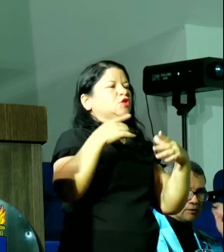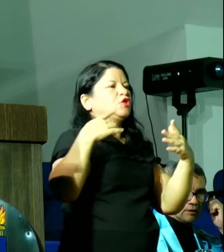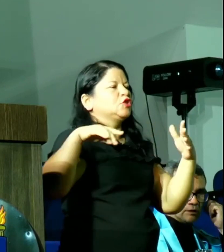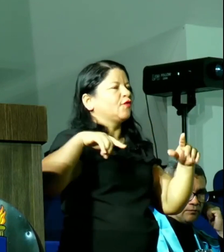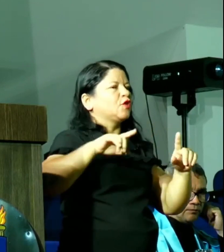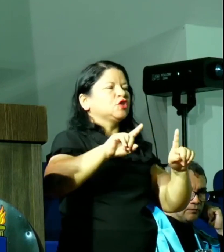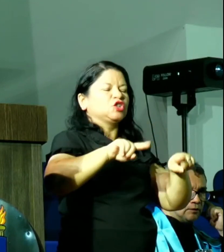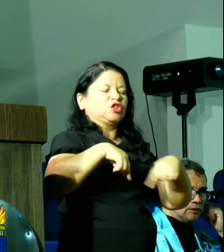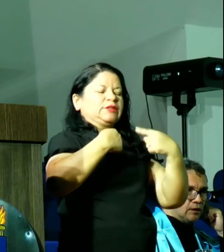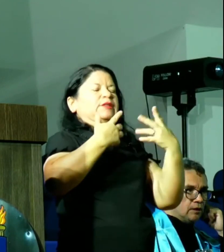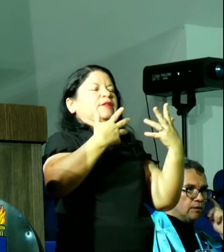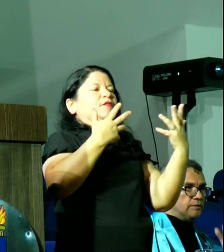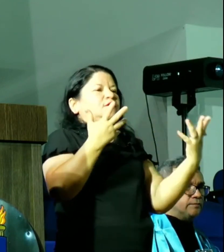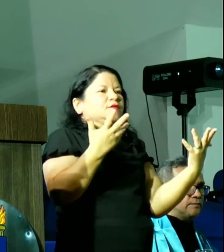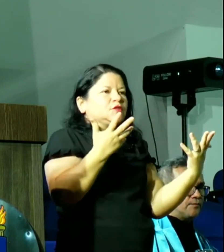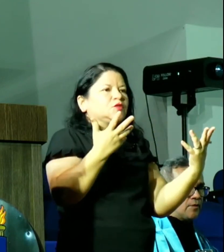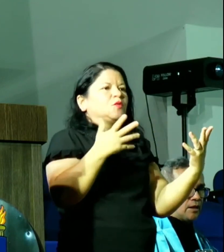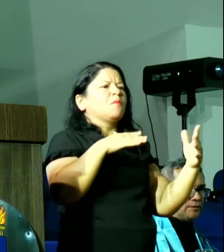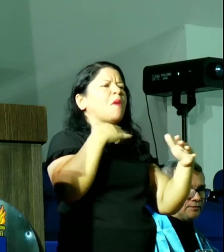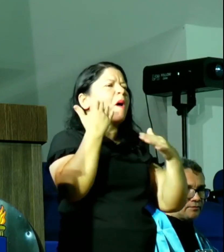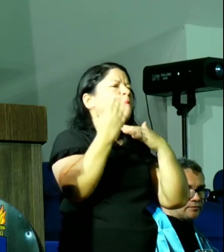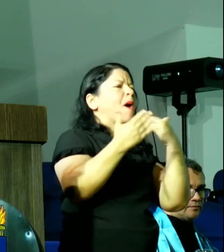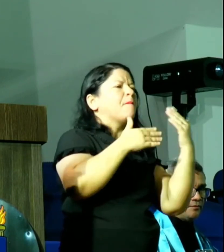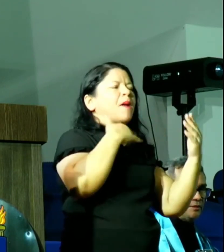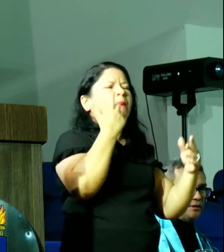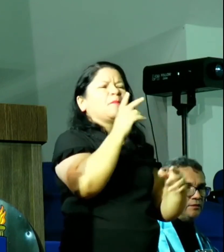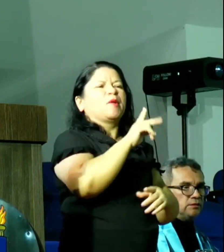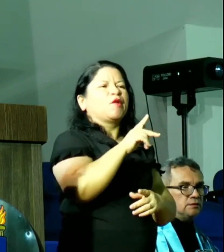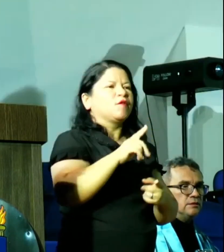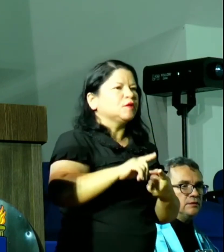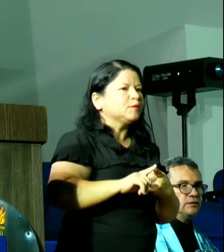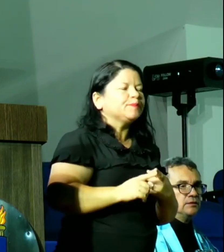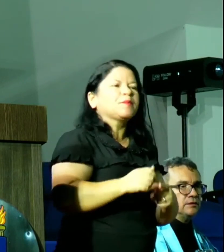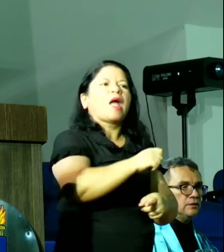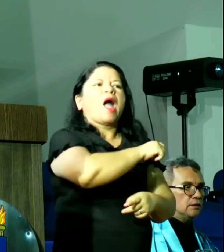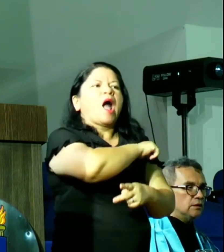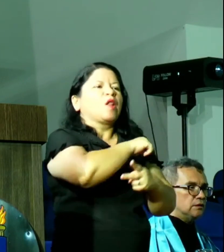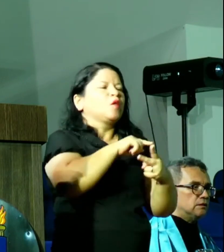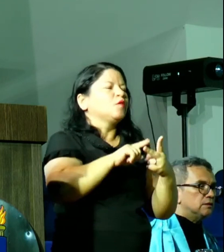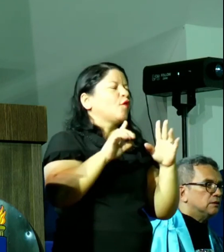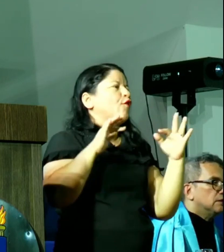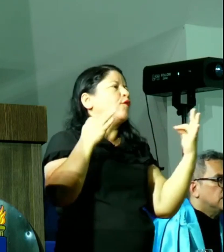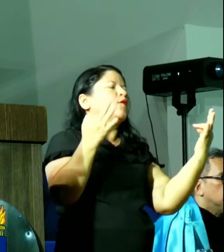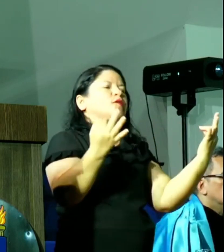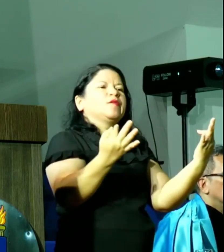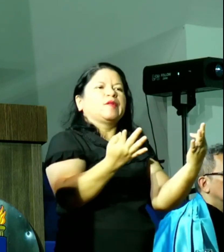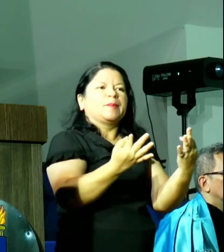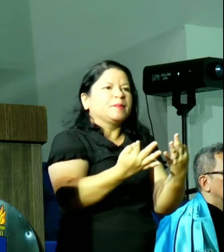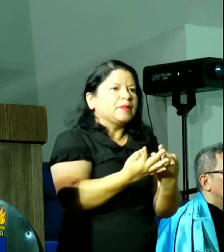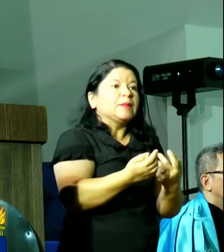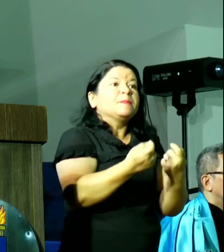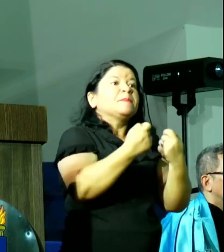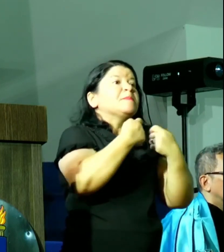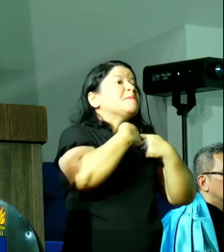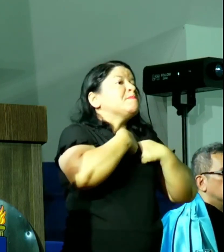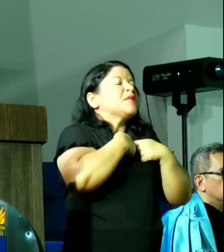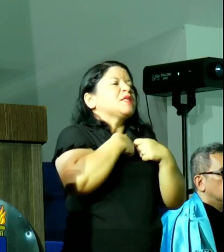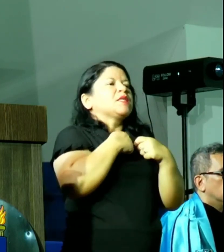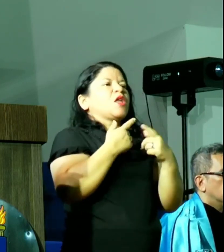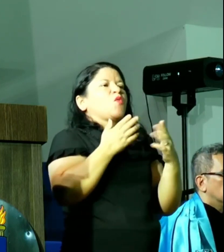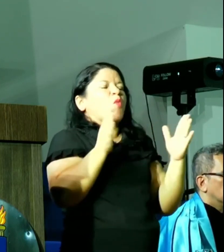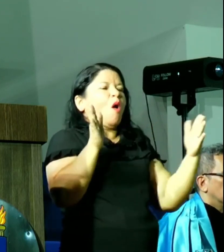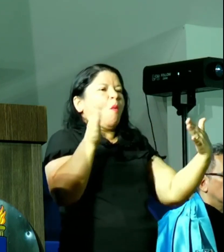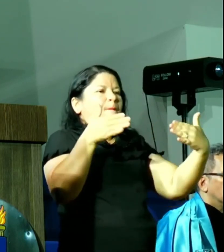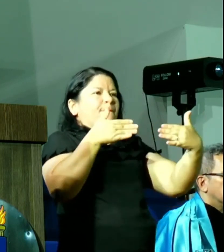A pandemia ceifou vida de professores, alunos e familiares, nos fez viver confinados,